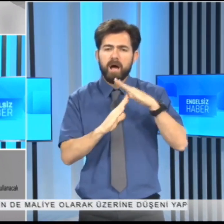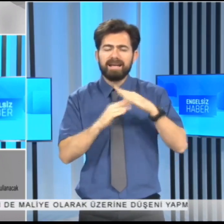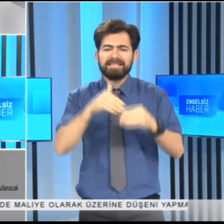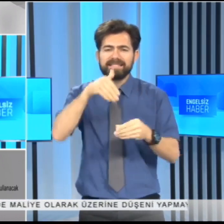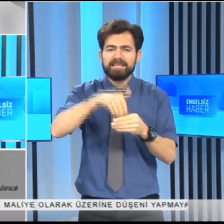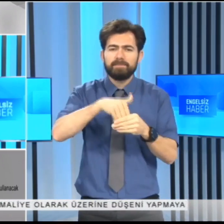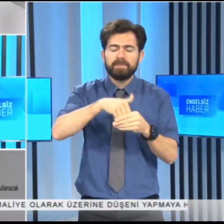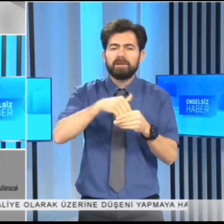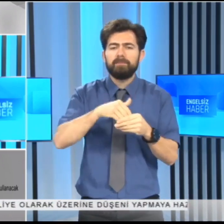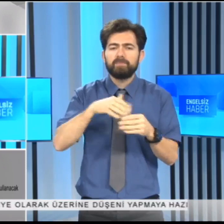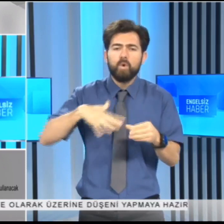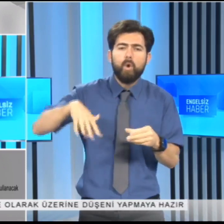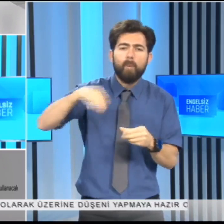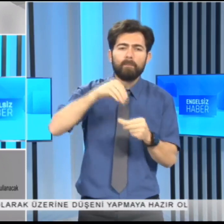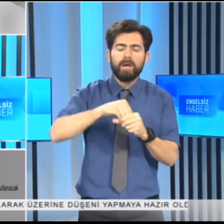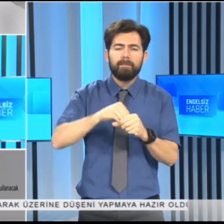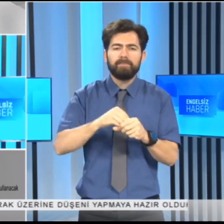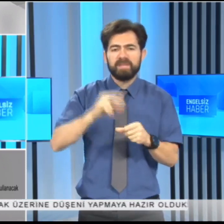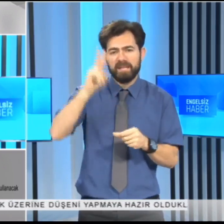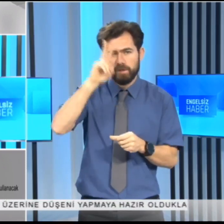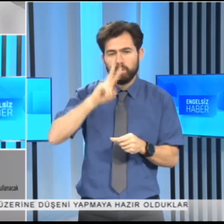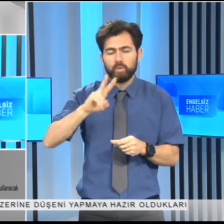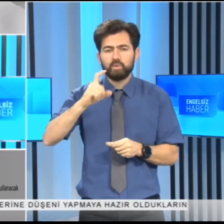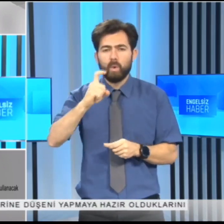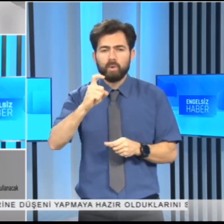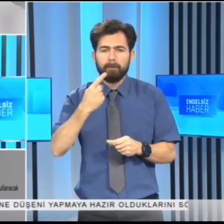seçimlerde toplam